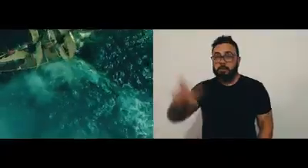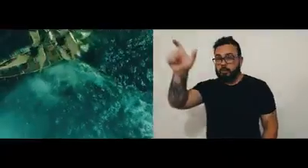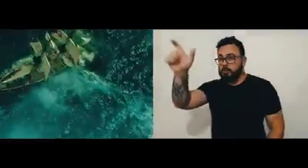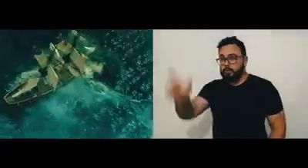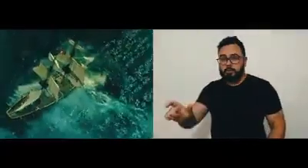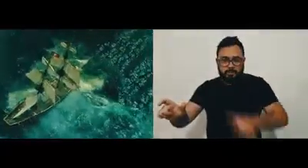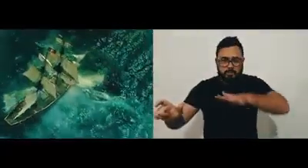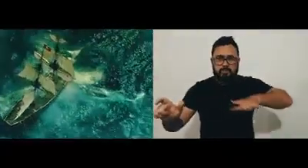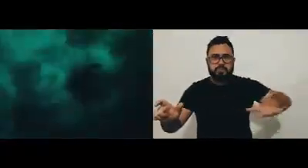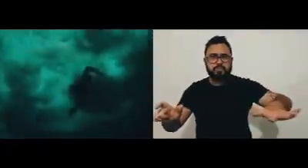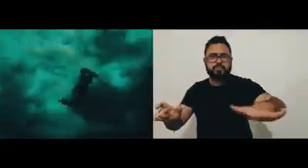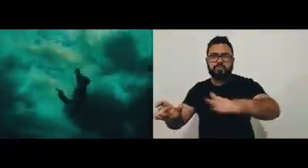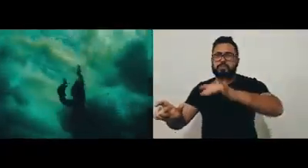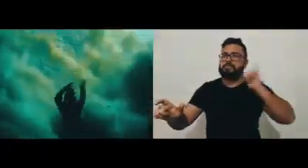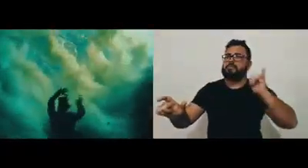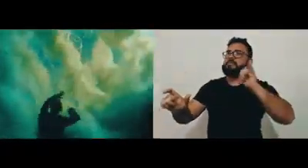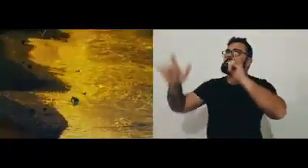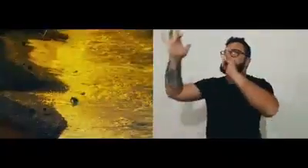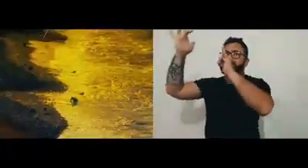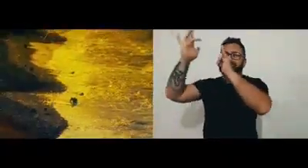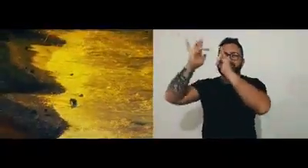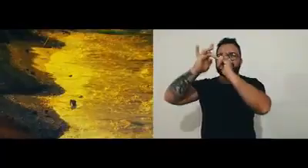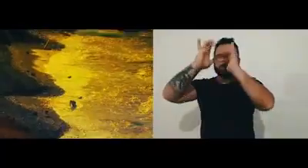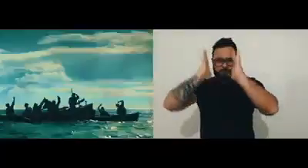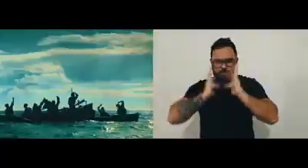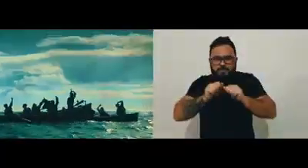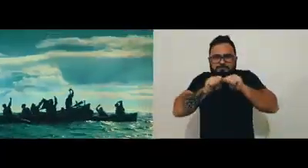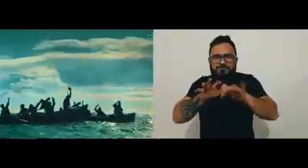Jonas, perdoa quem quer